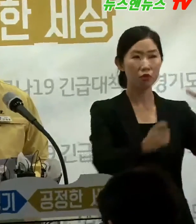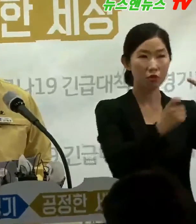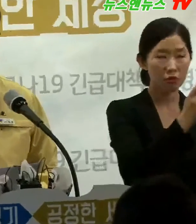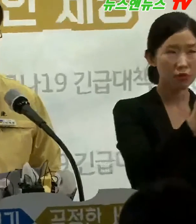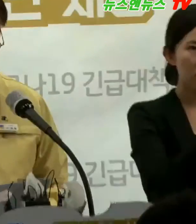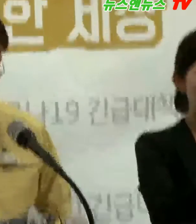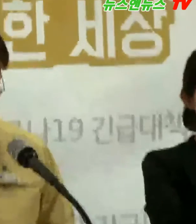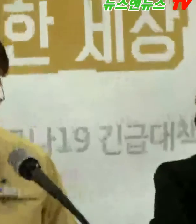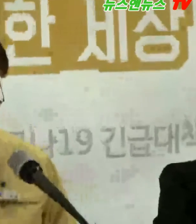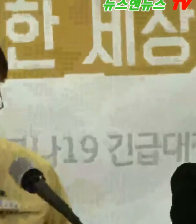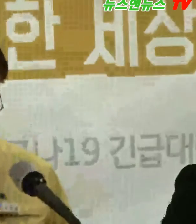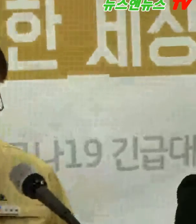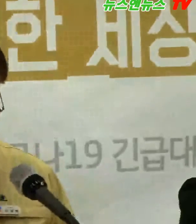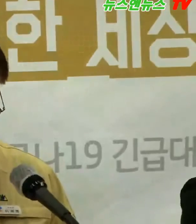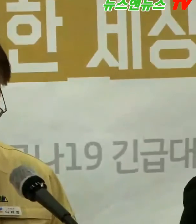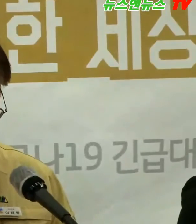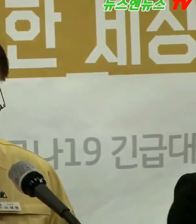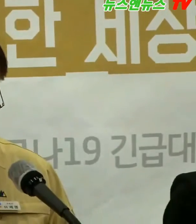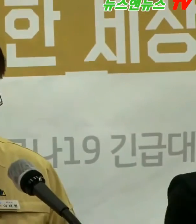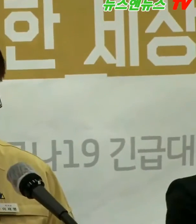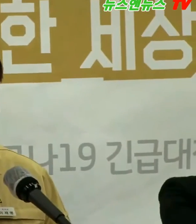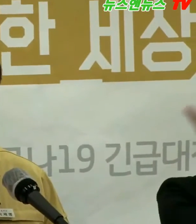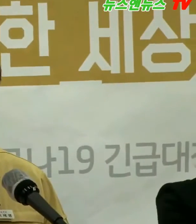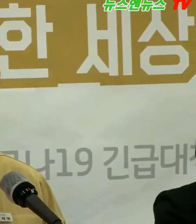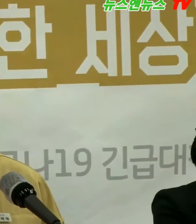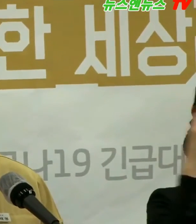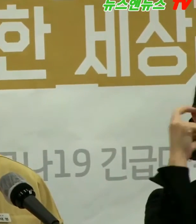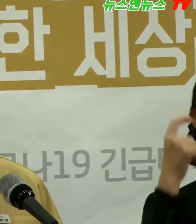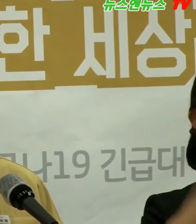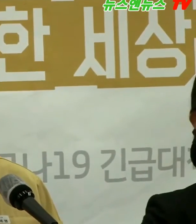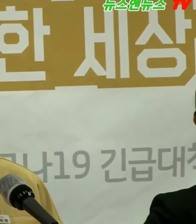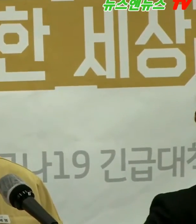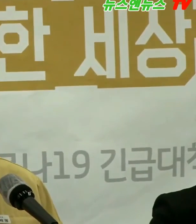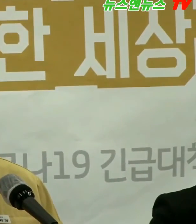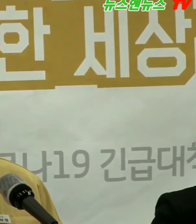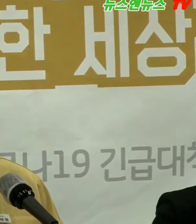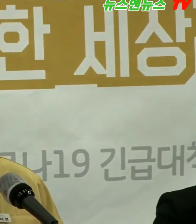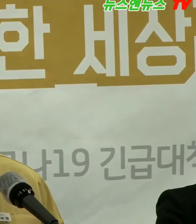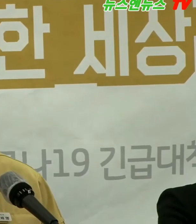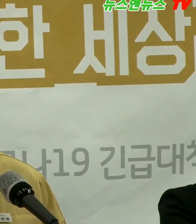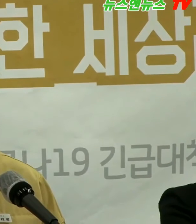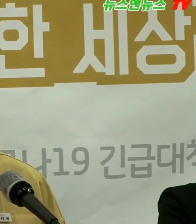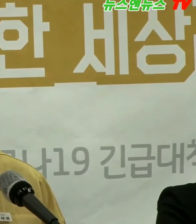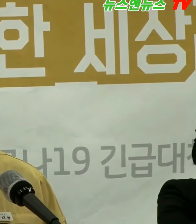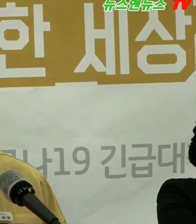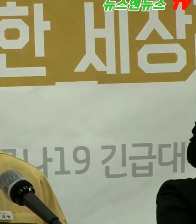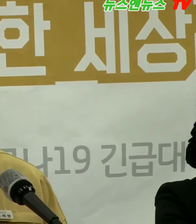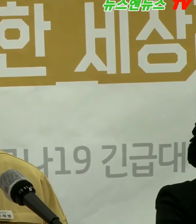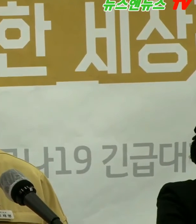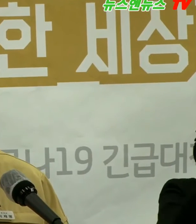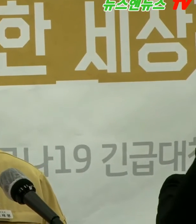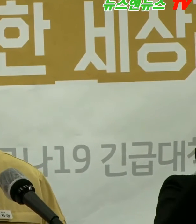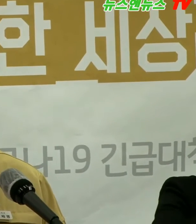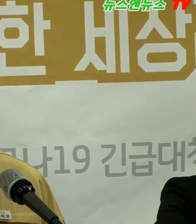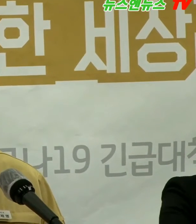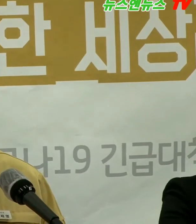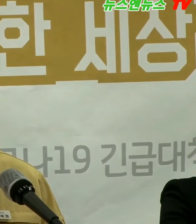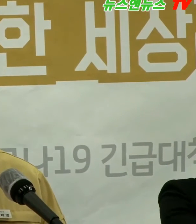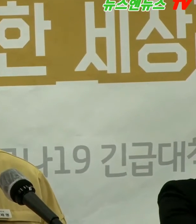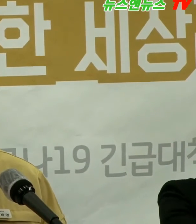마스크를 착용해야 합니다. 셋째는 발열, 후두통, 기침 등 유증상자의 출입을